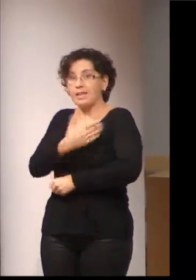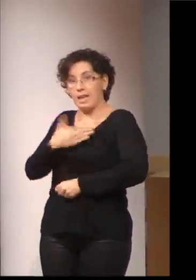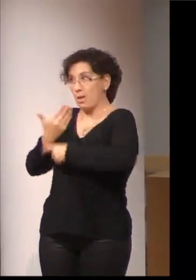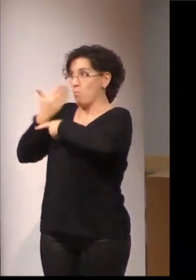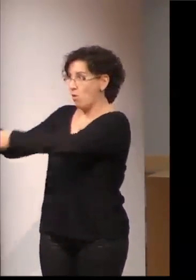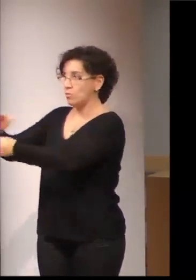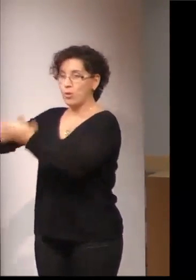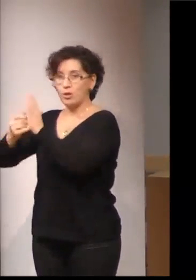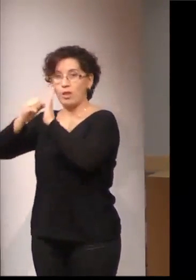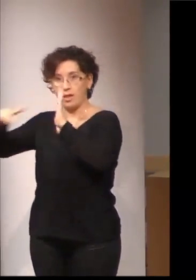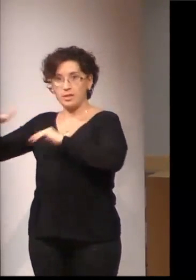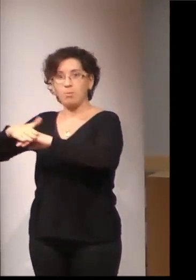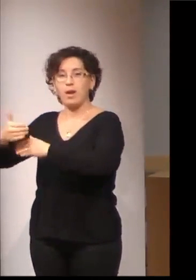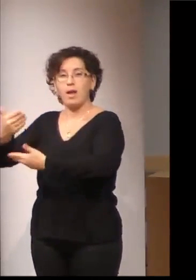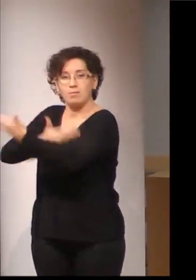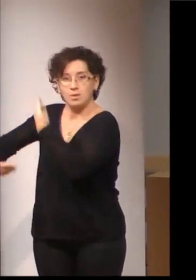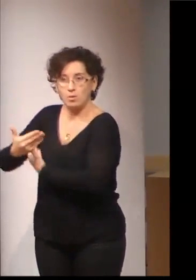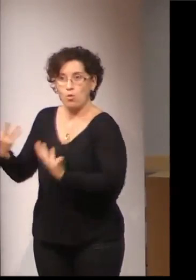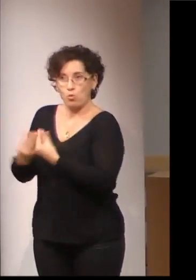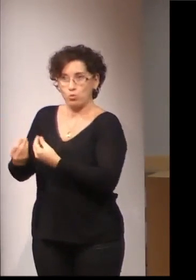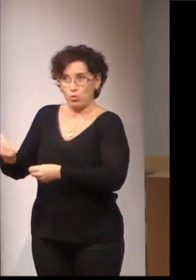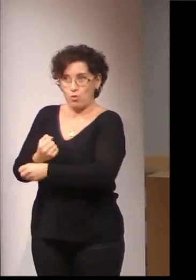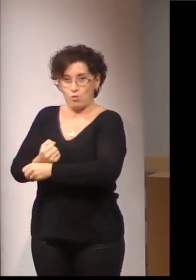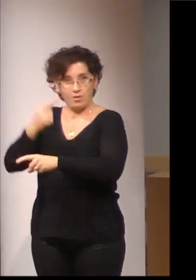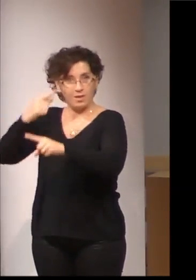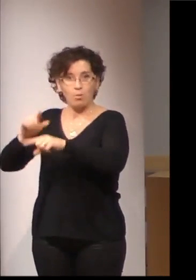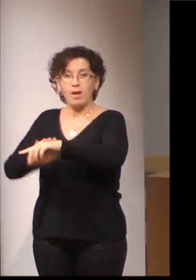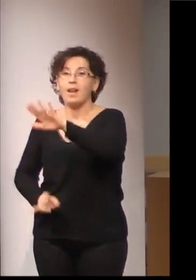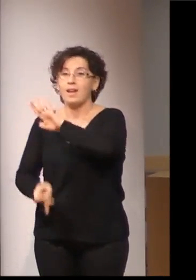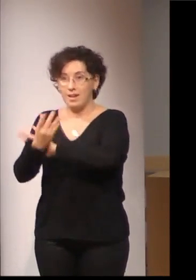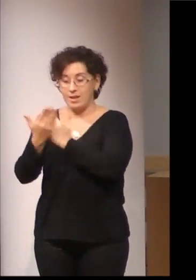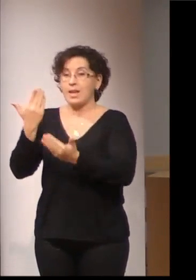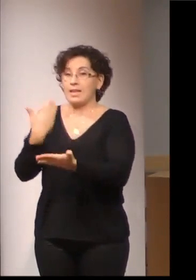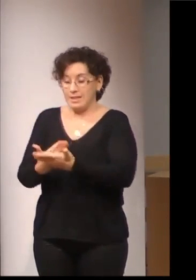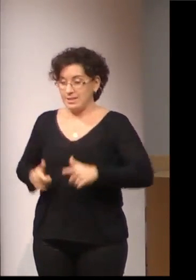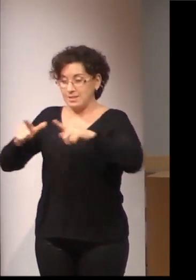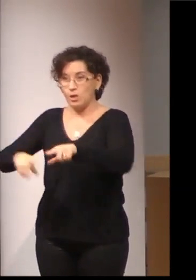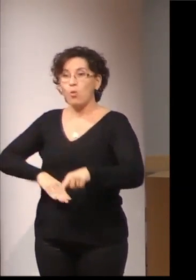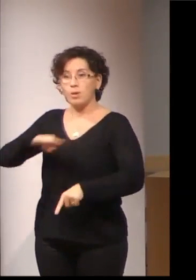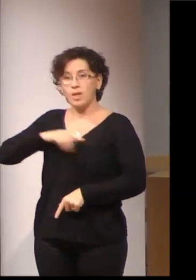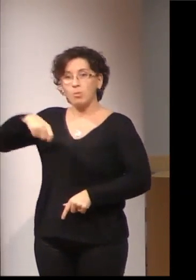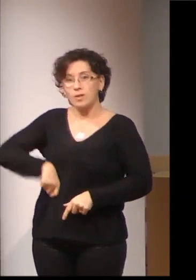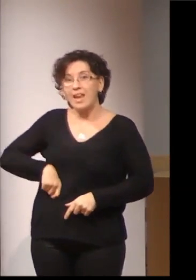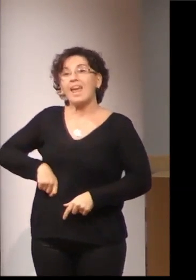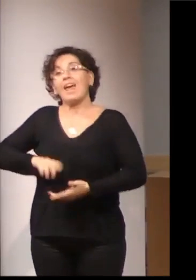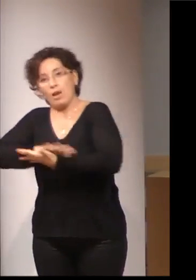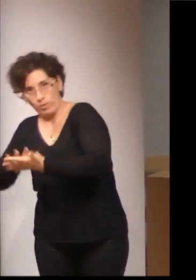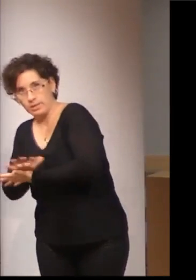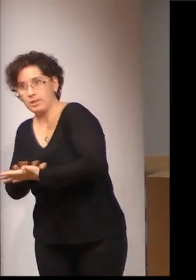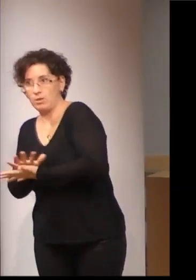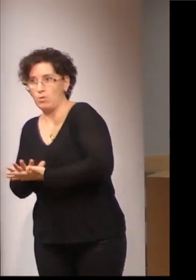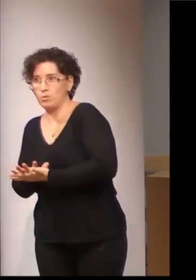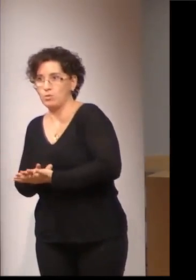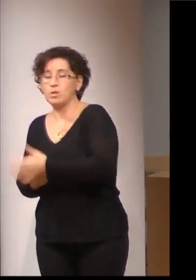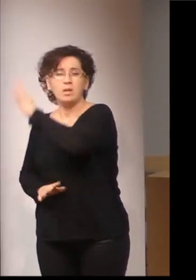de manera de que podamos trabajar de manera conjunta en la acreditación de competencias profesionales en lengua de signos. Voy a